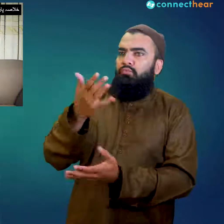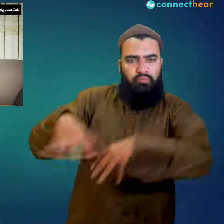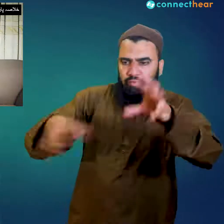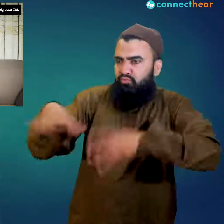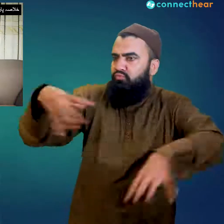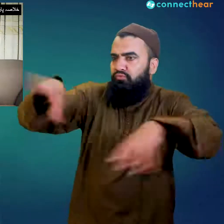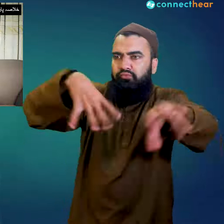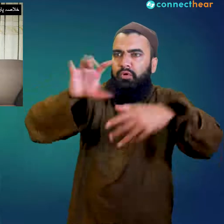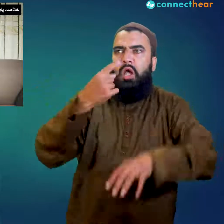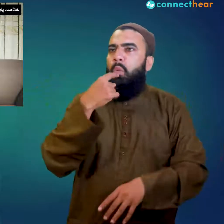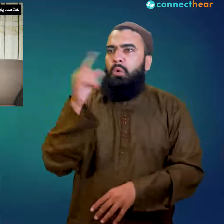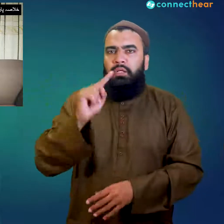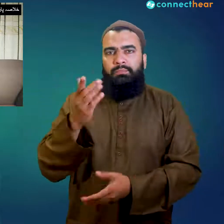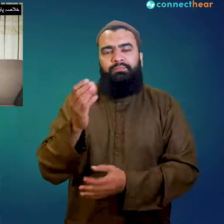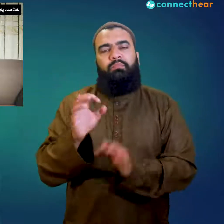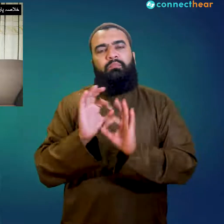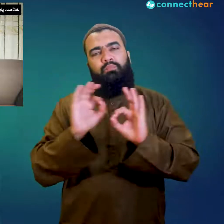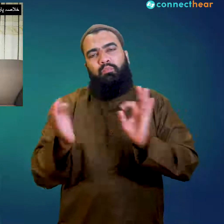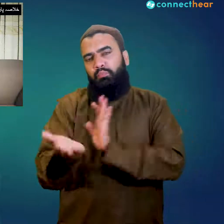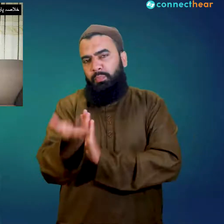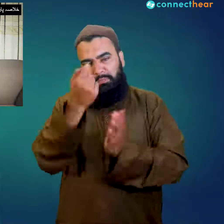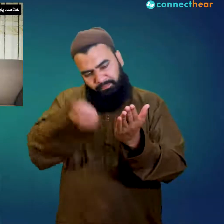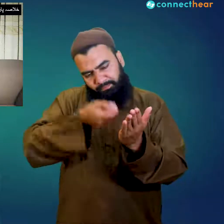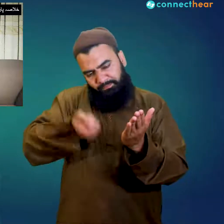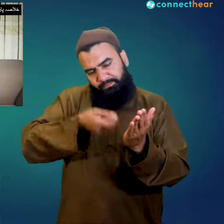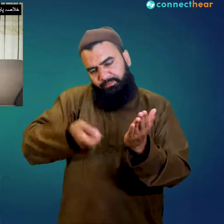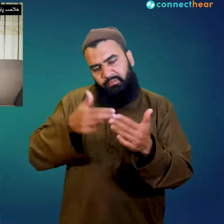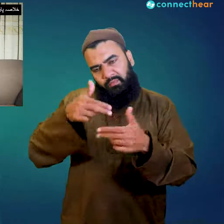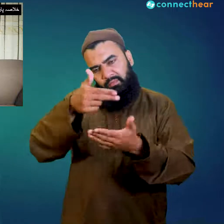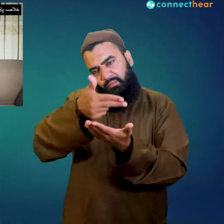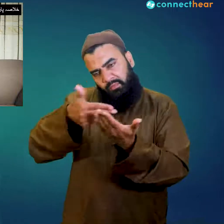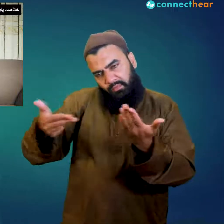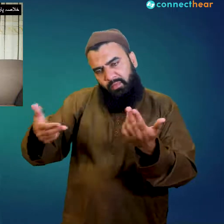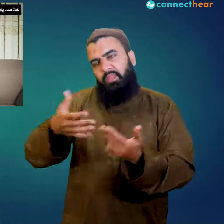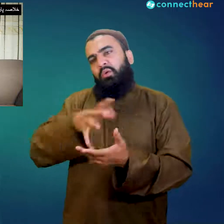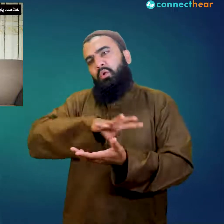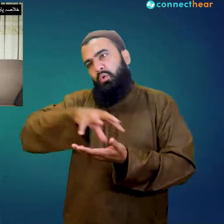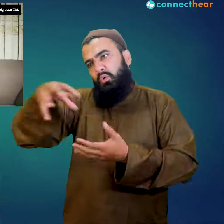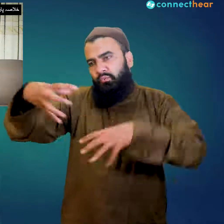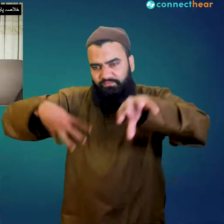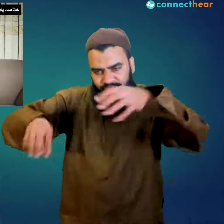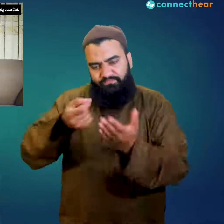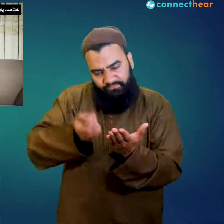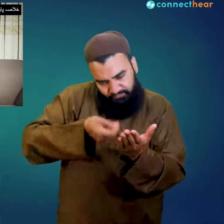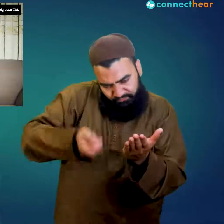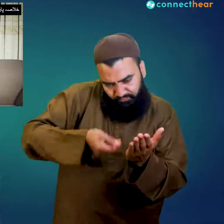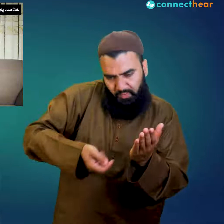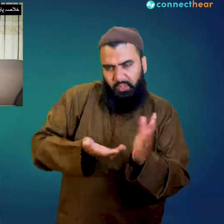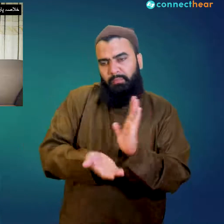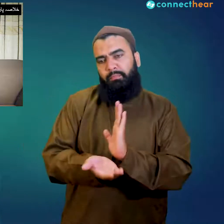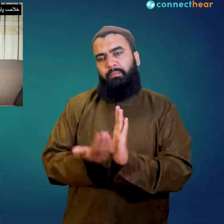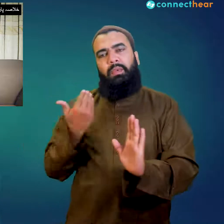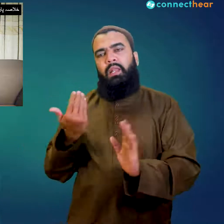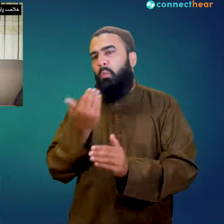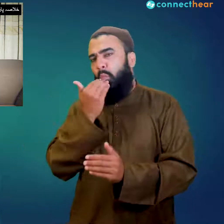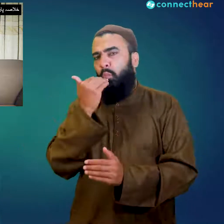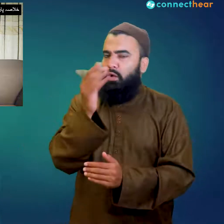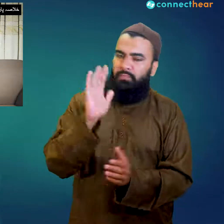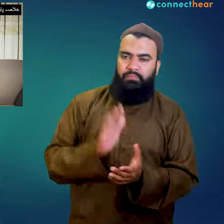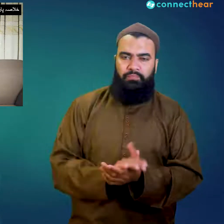ہے اور باقی ماندہ حصوں کو حدیث مبارکہ سے وضاحت فرمائی گئی ہے۔ رکوع نمبر